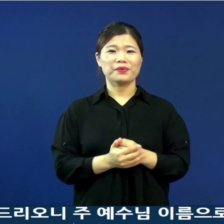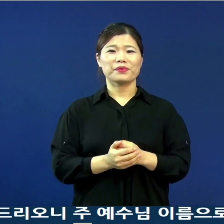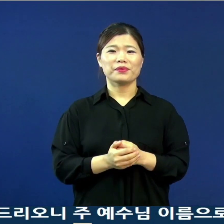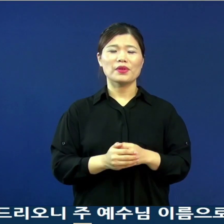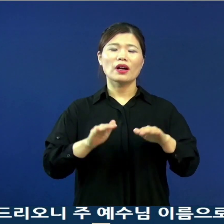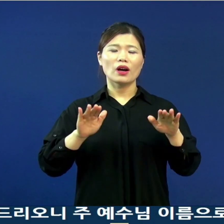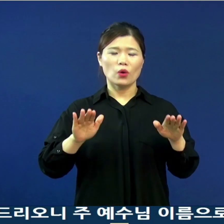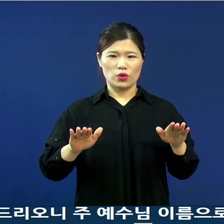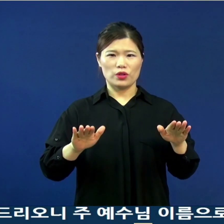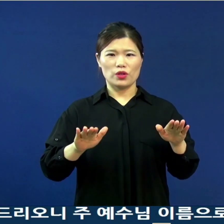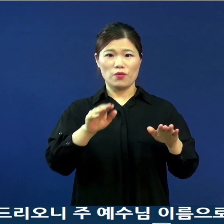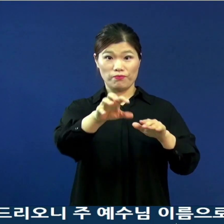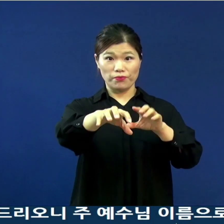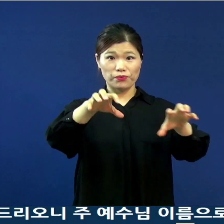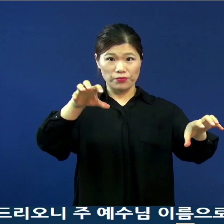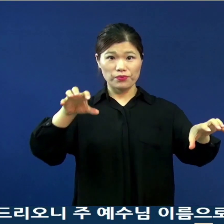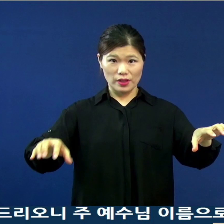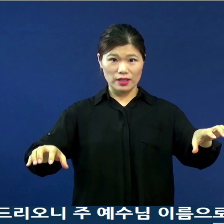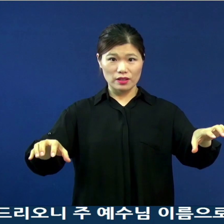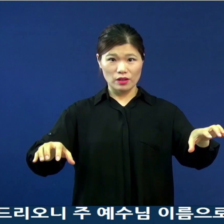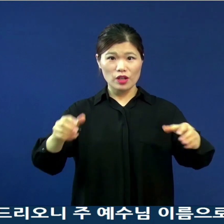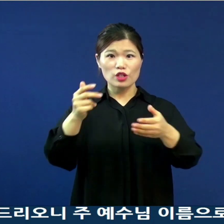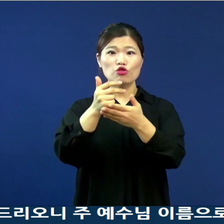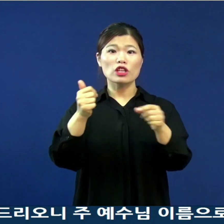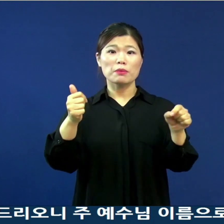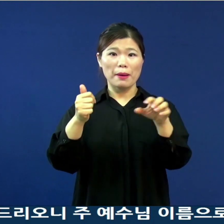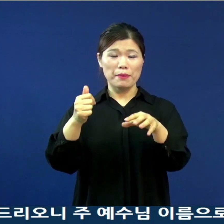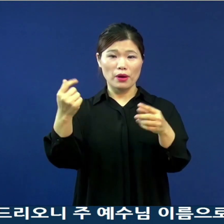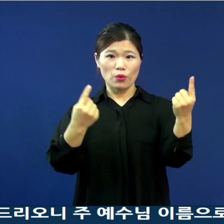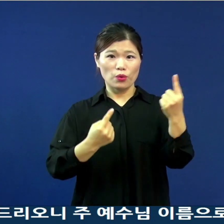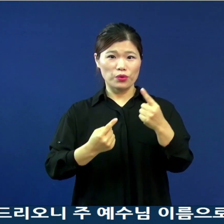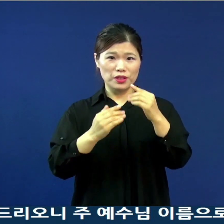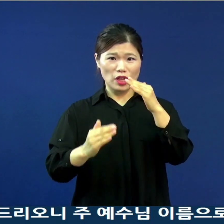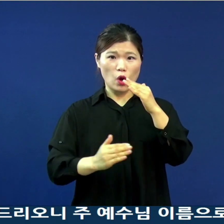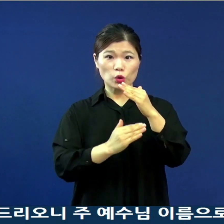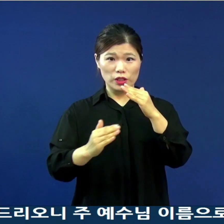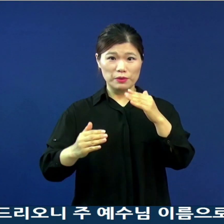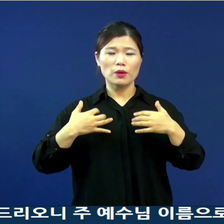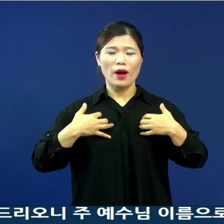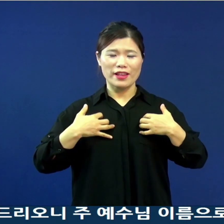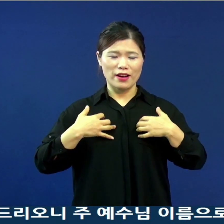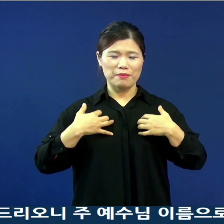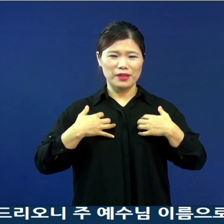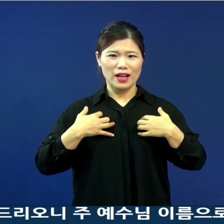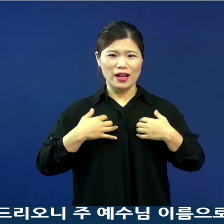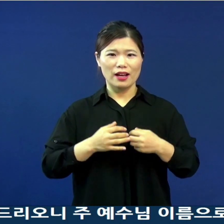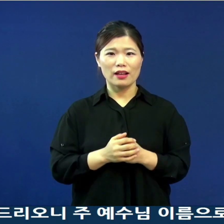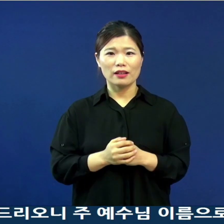오늘도 있는 처소에서 있는 자리에서 주 앞에 나오신 주의 성도님들을 환영합니다.